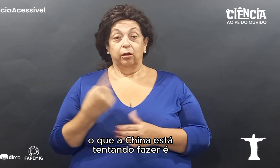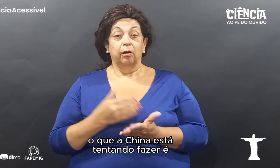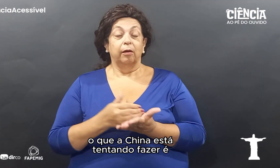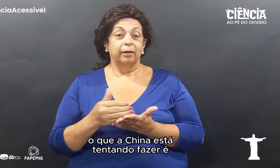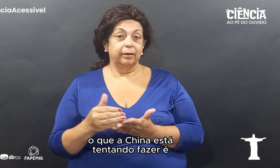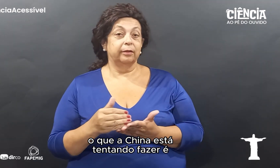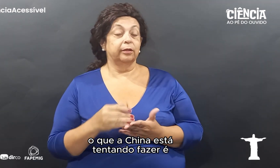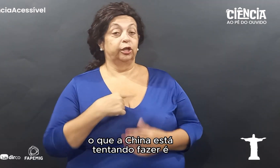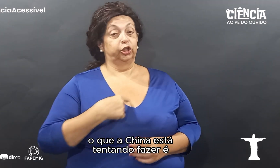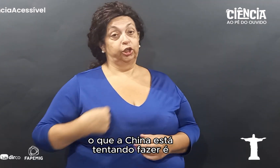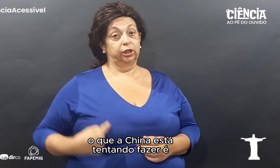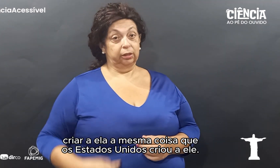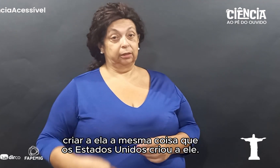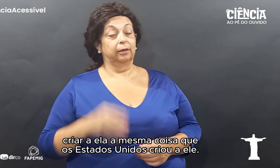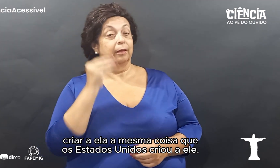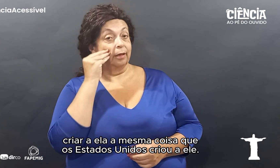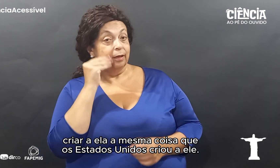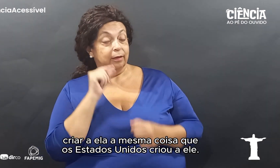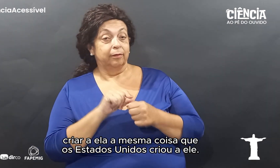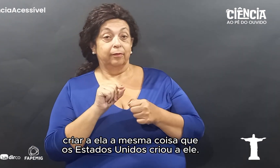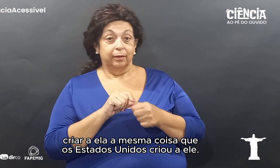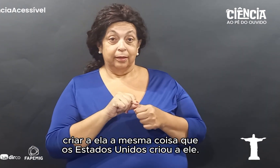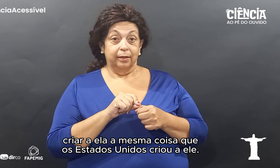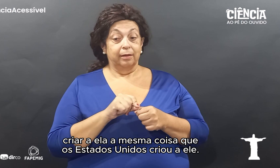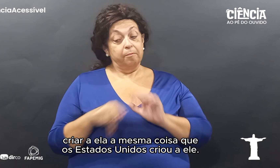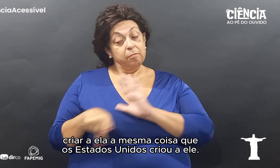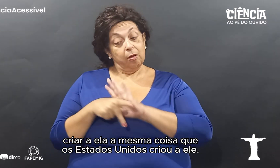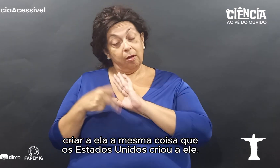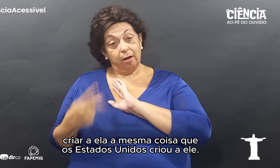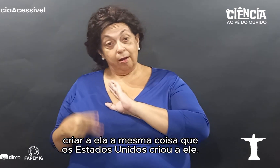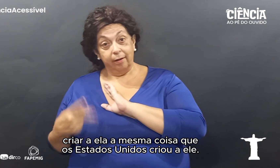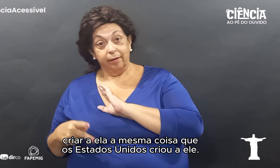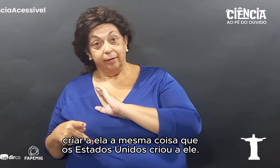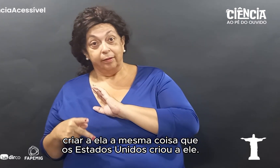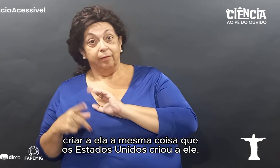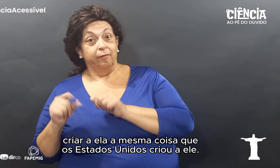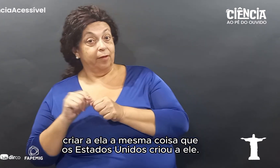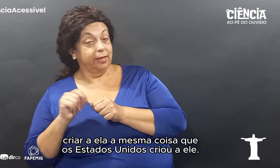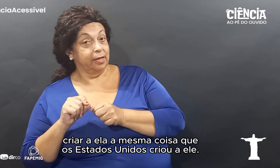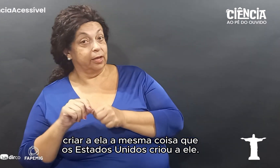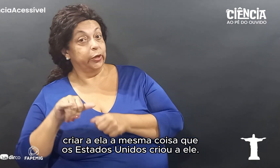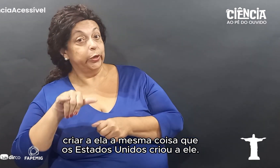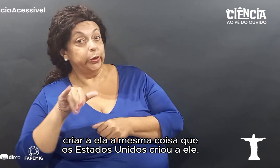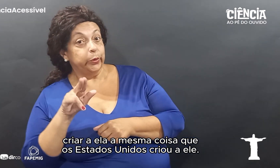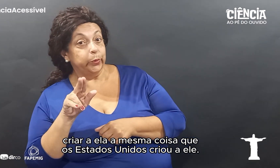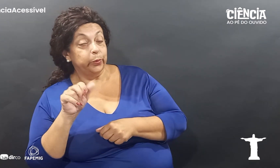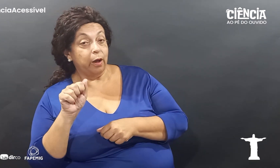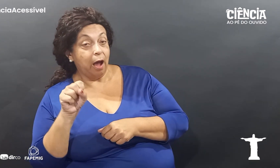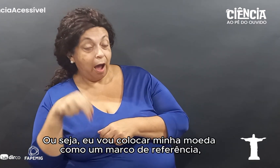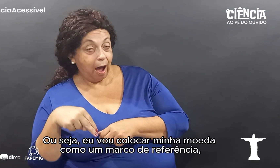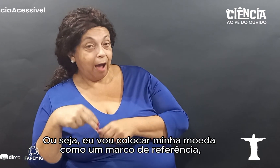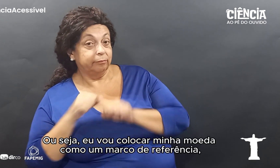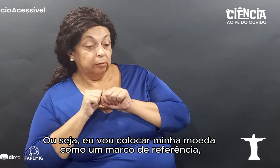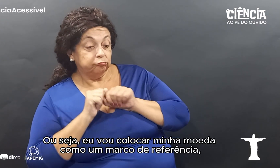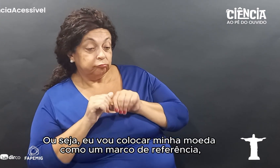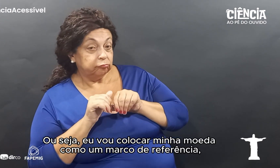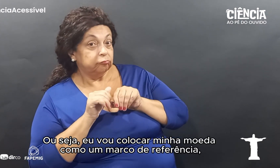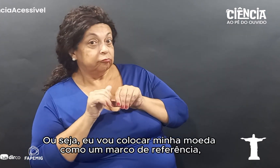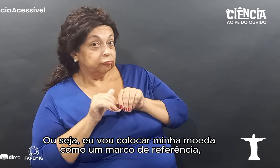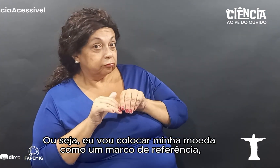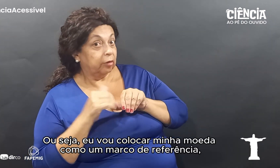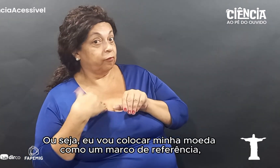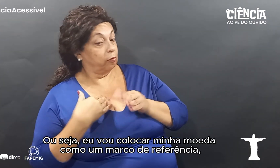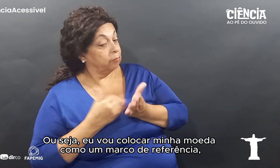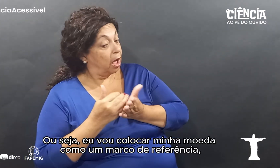o que a China está tentando fazer é criar a ela a mesma coisa que os Estados Unidos criou a ele. Ou seja, eu vou